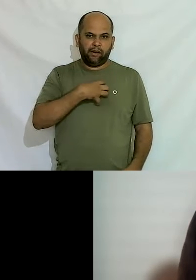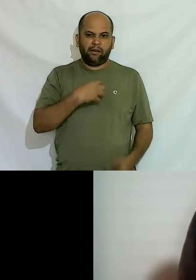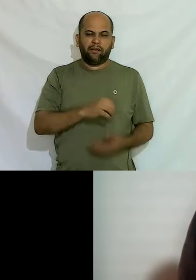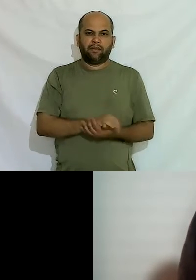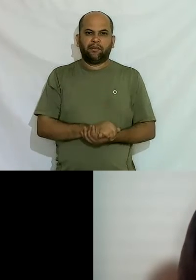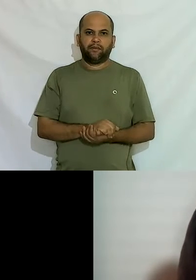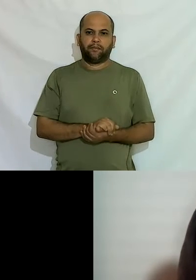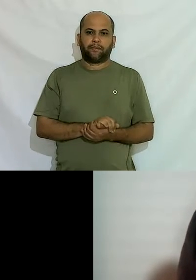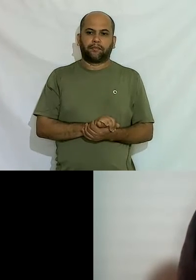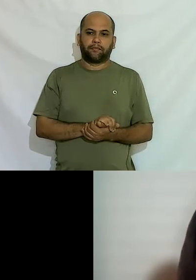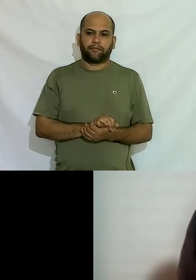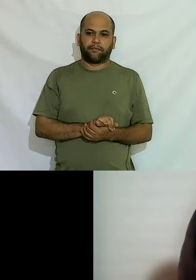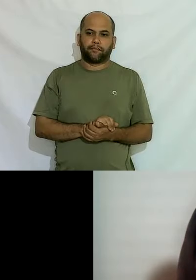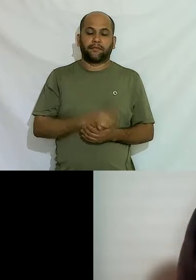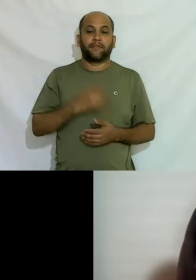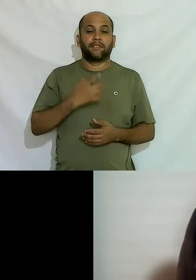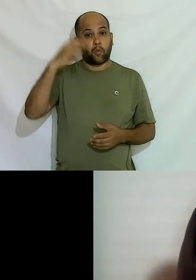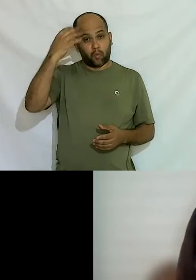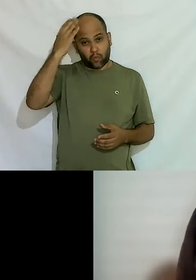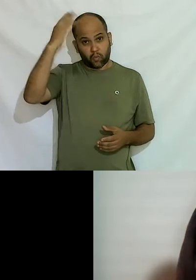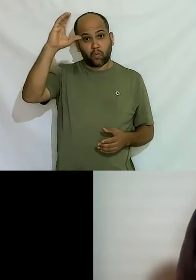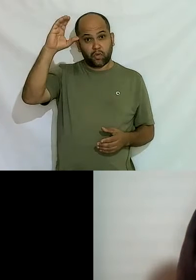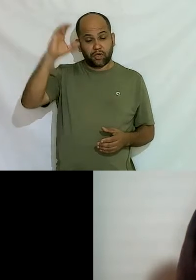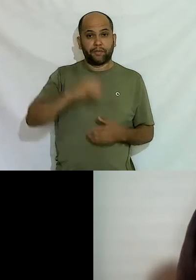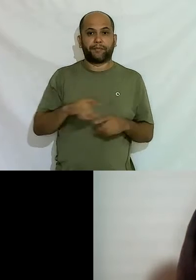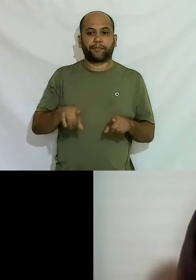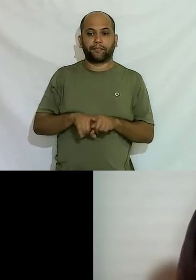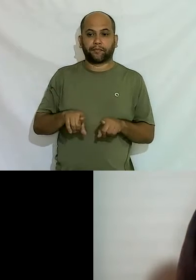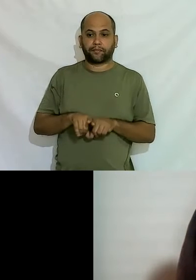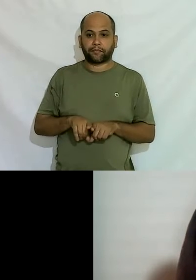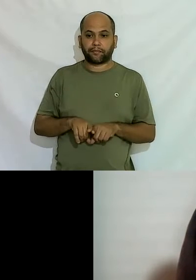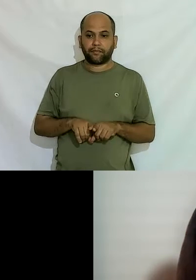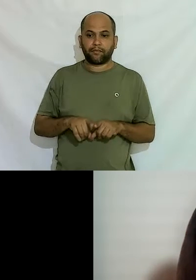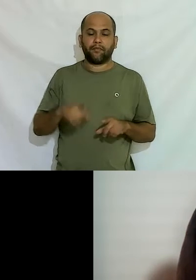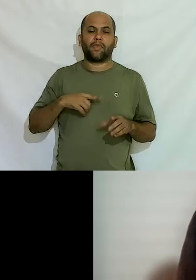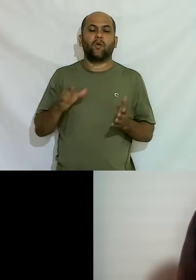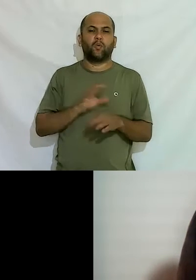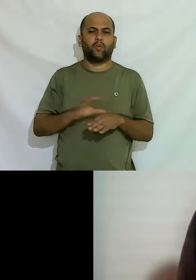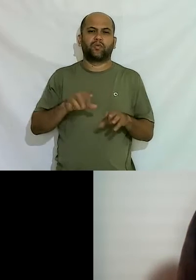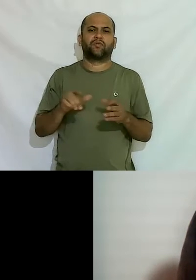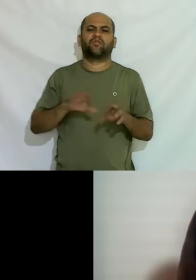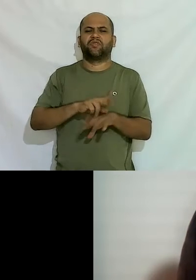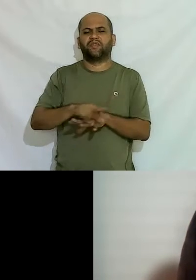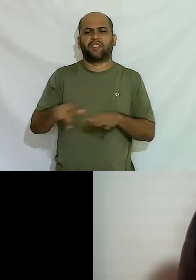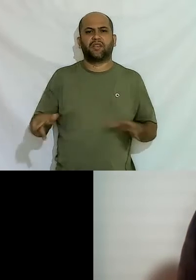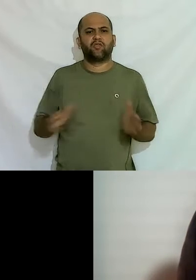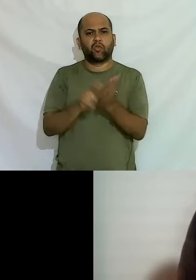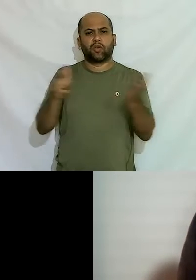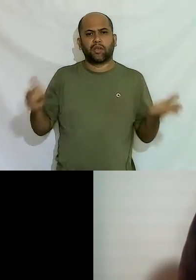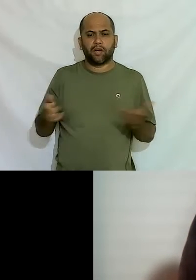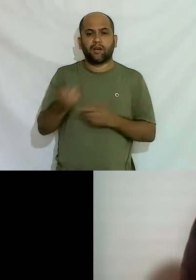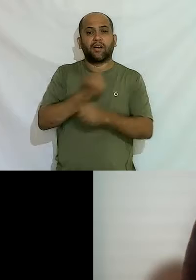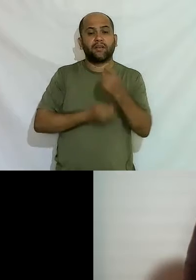deixa eu ver onde mais gente de Curitiba e os cursos são diversos também jornalismo gestão hospitalar gestão